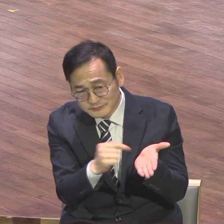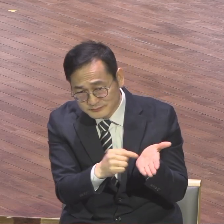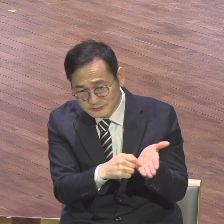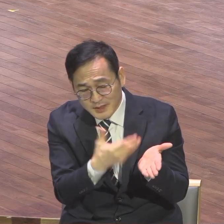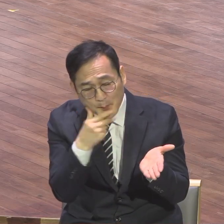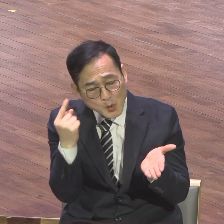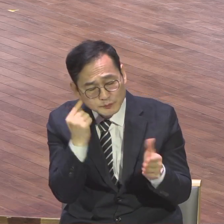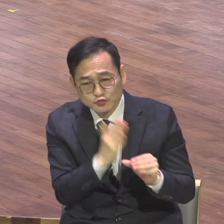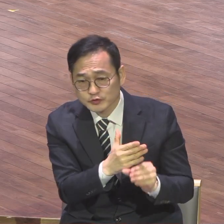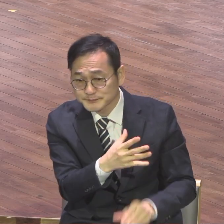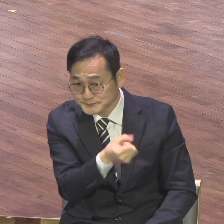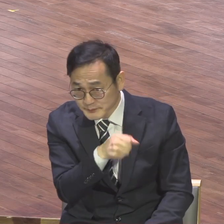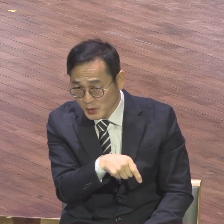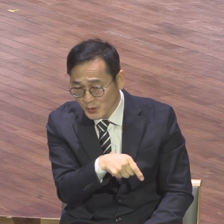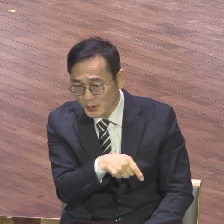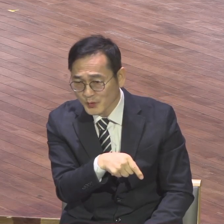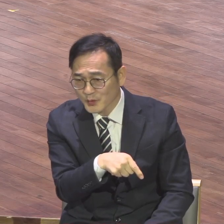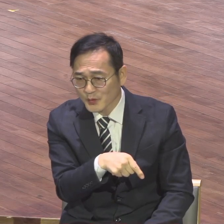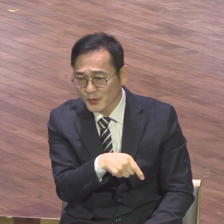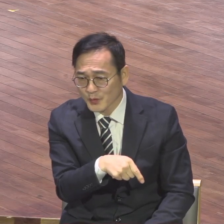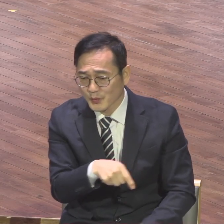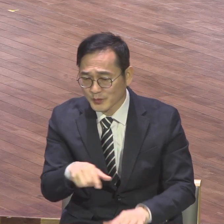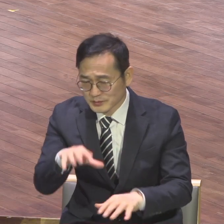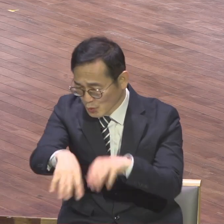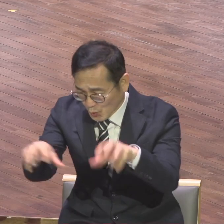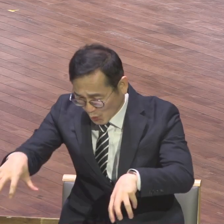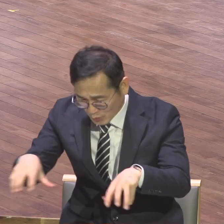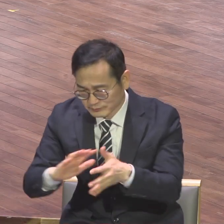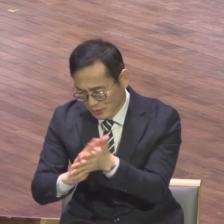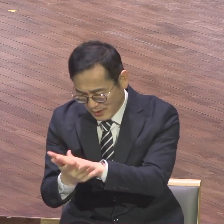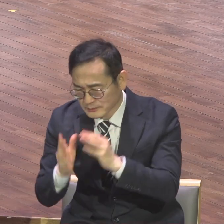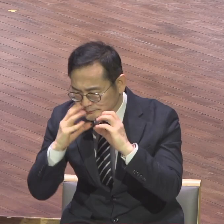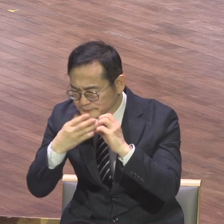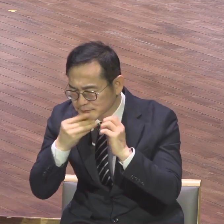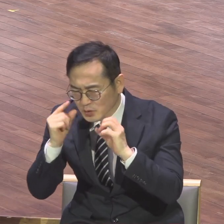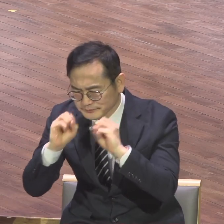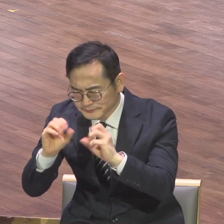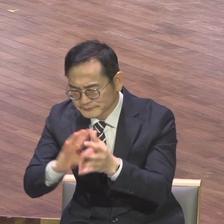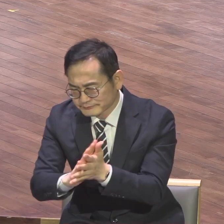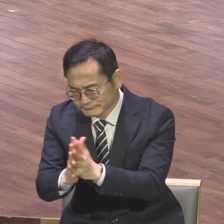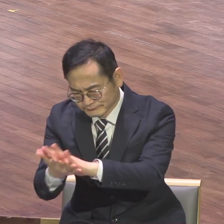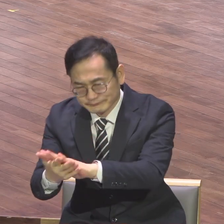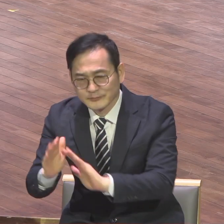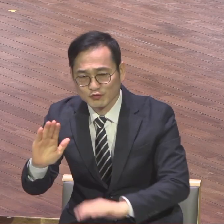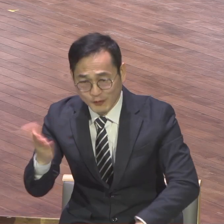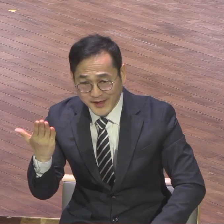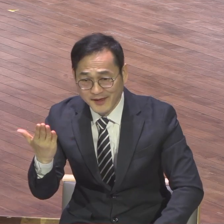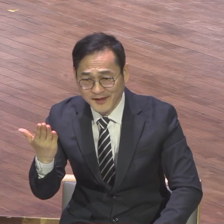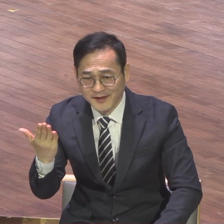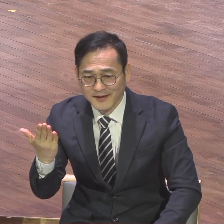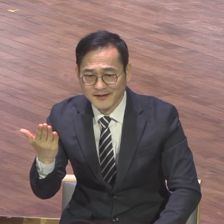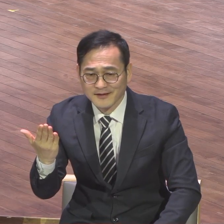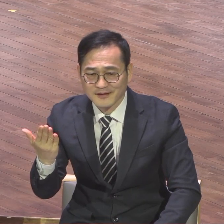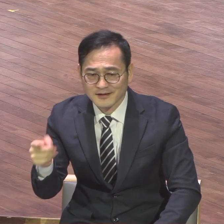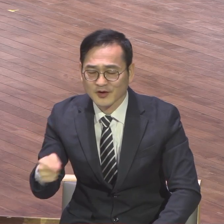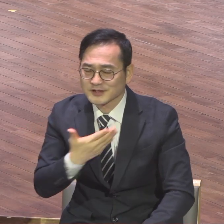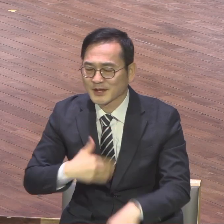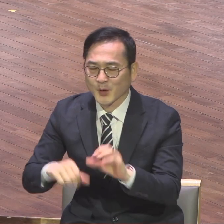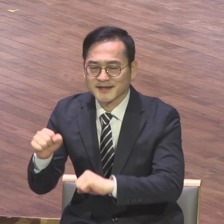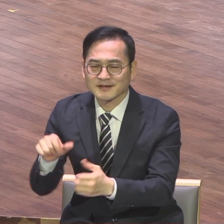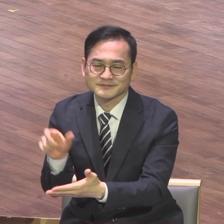플랫폼으로 해내서 현장을 변화시켜 나가는 역사가 사도행전에 쫙 기록이 되어 있다라는